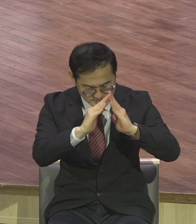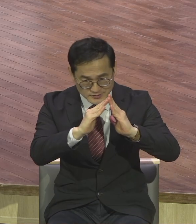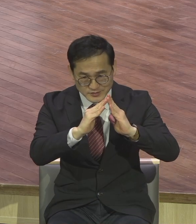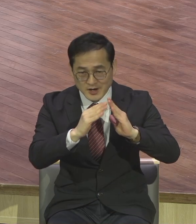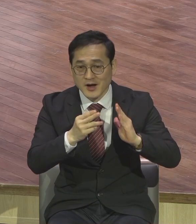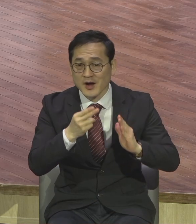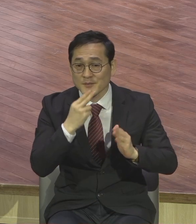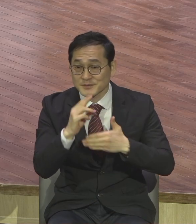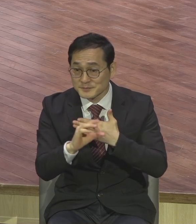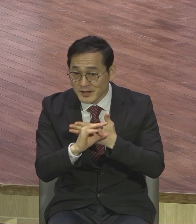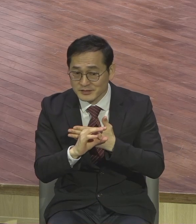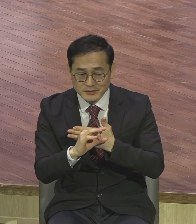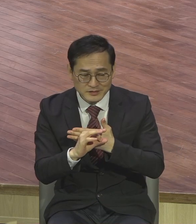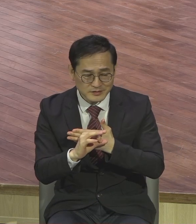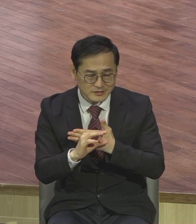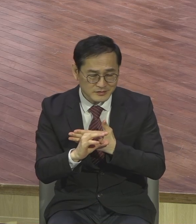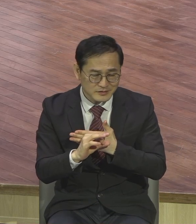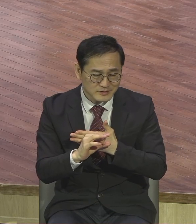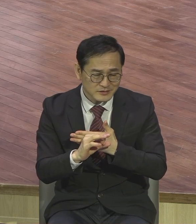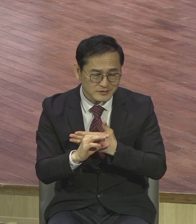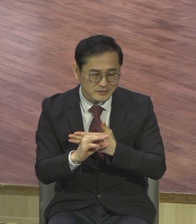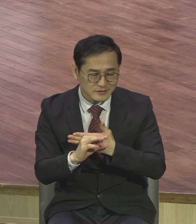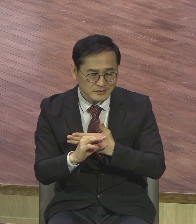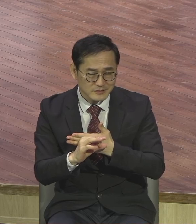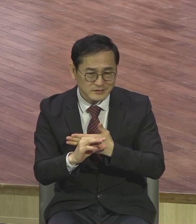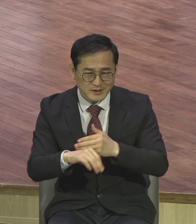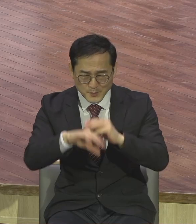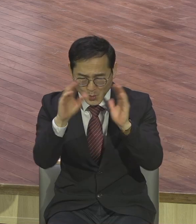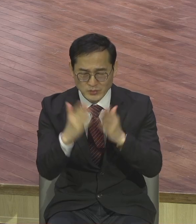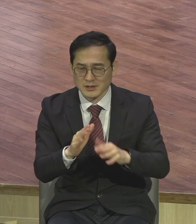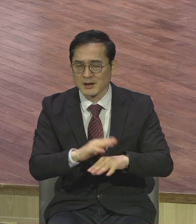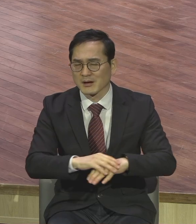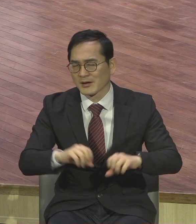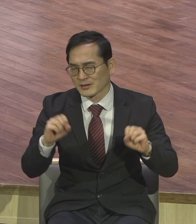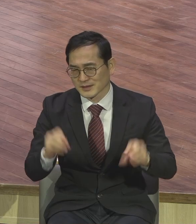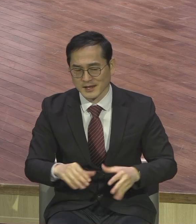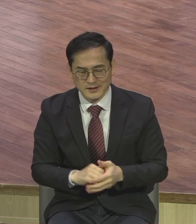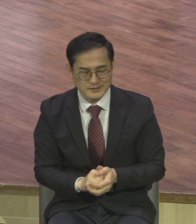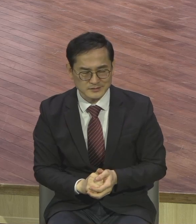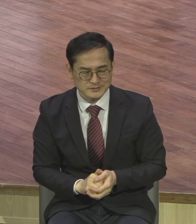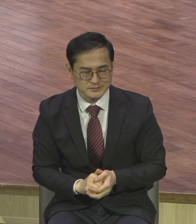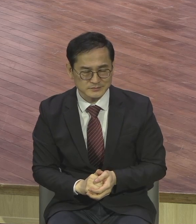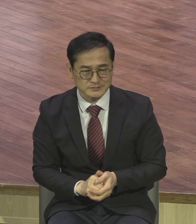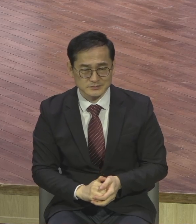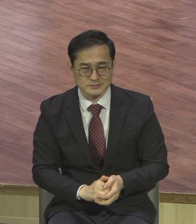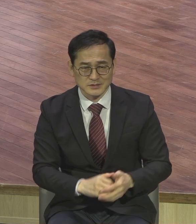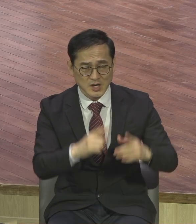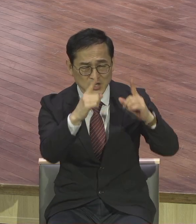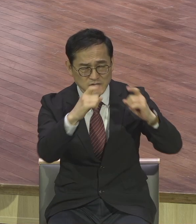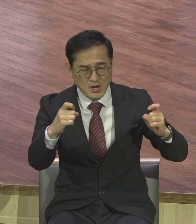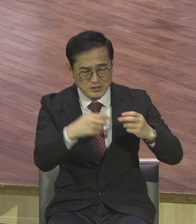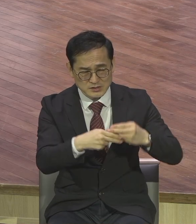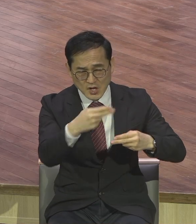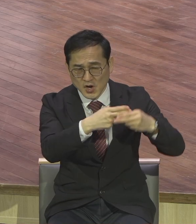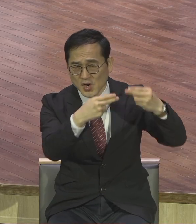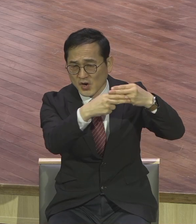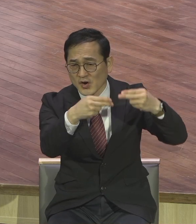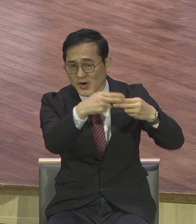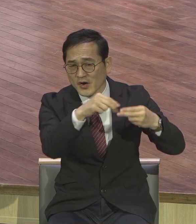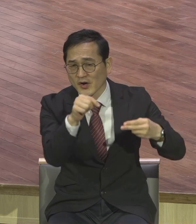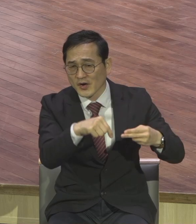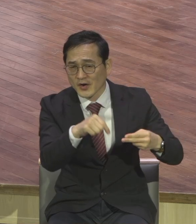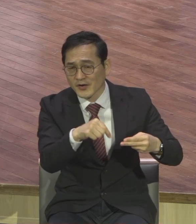아니하시면 세우는 자 식구가 헛되고 그래서 여호와께서 그 성을 지키지 아니하시면 파수꾼의